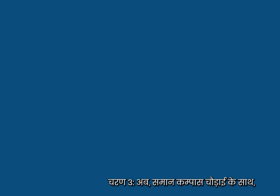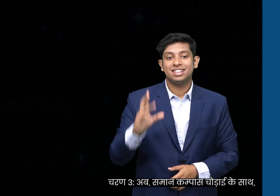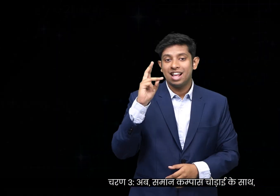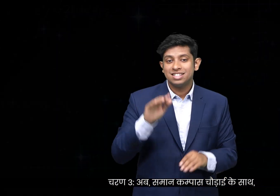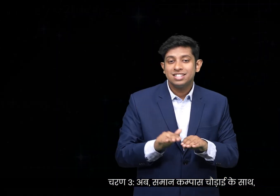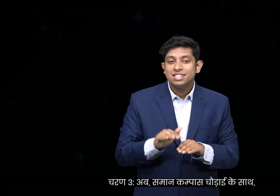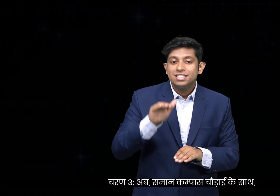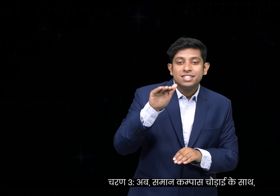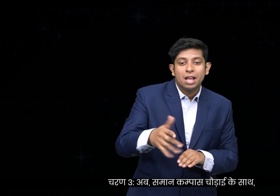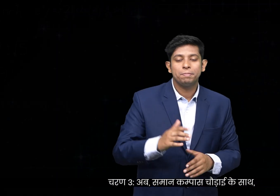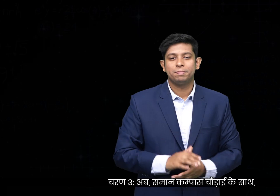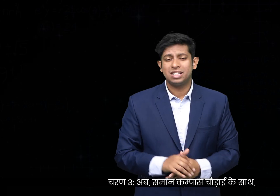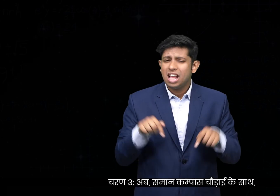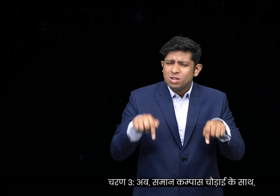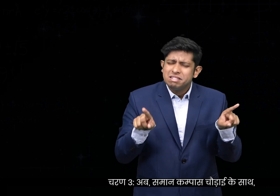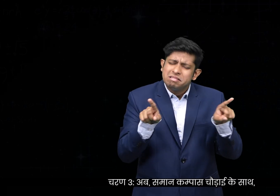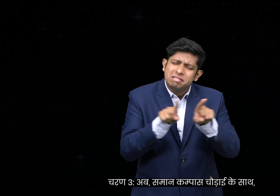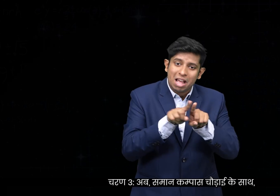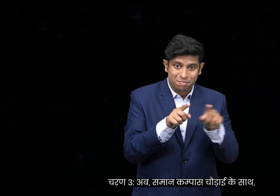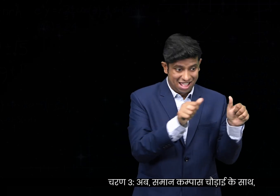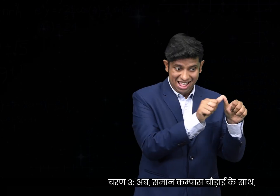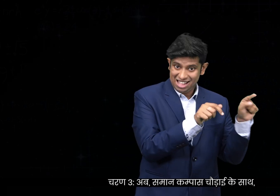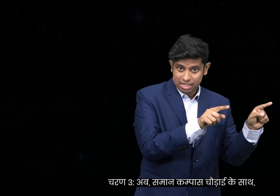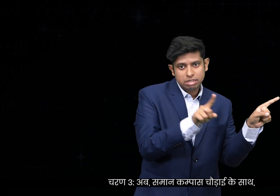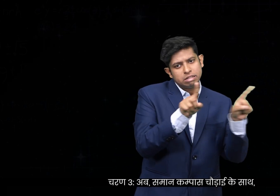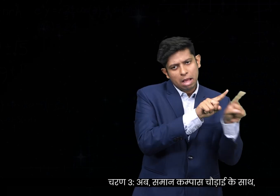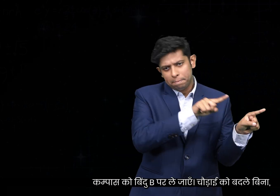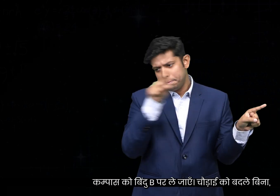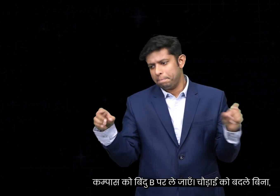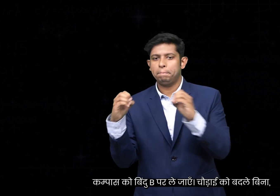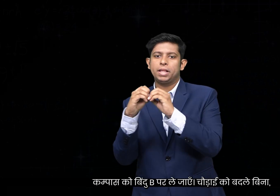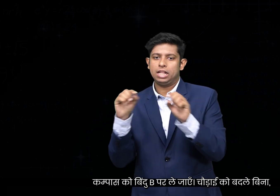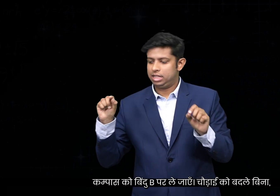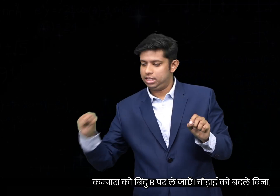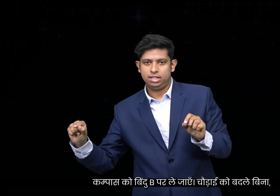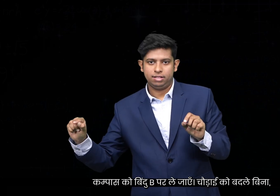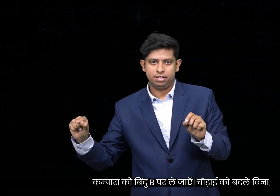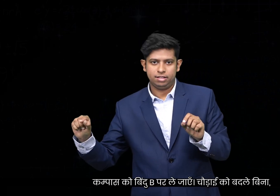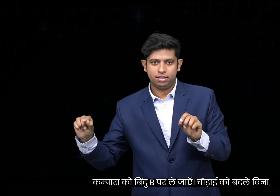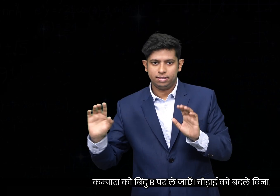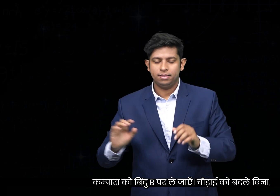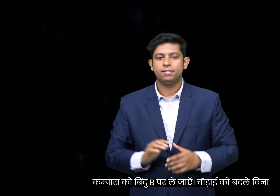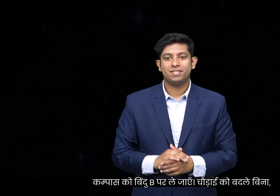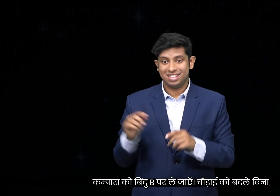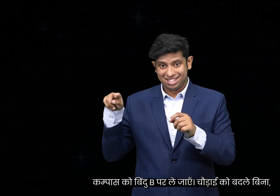चरण 3। अब समान कंपास चौड़ाई के साथ कंपास को बिंदु बी पर ले जाएं। चौड़ाई